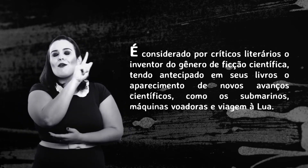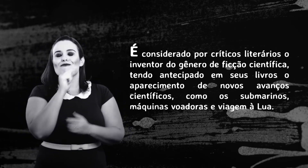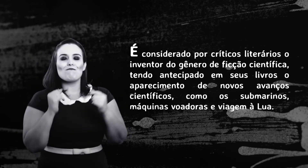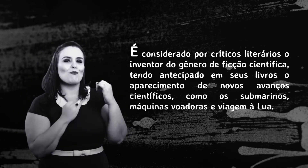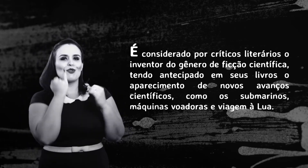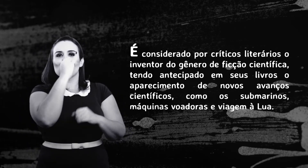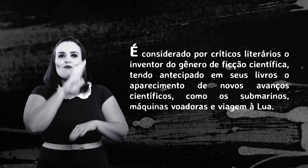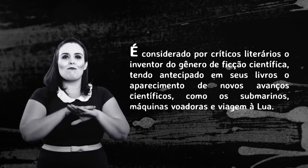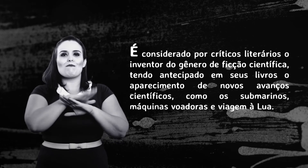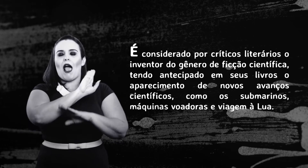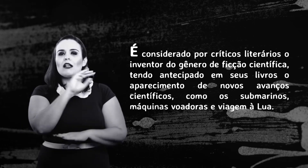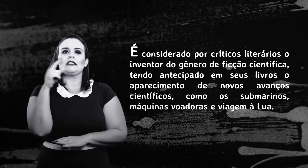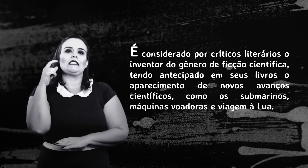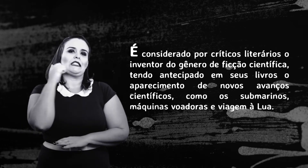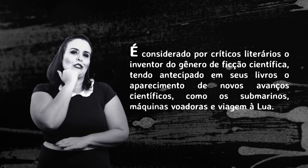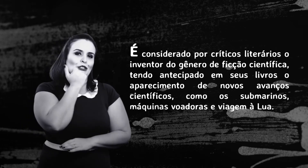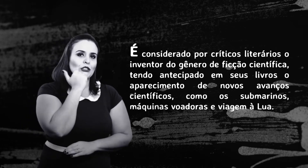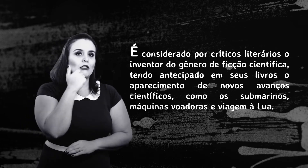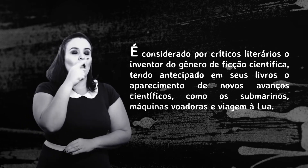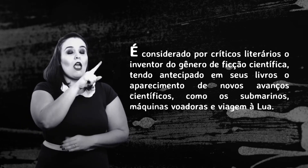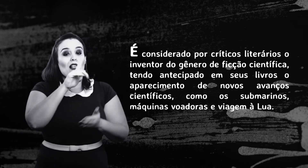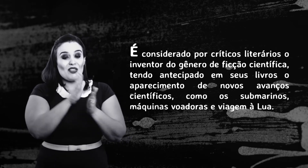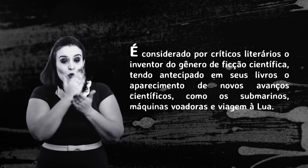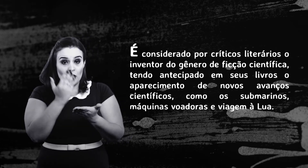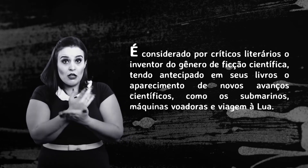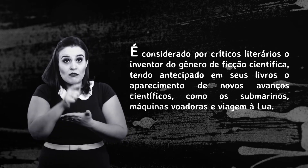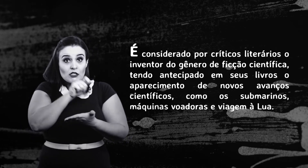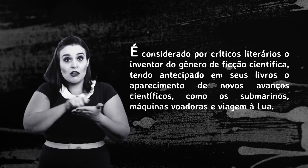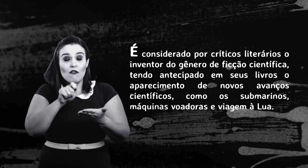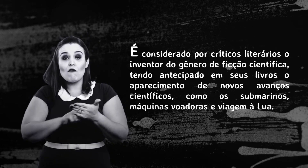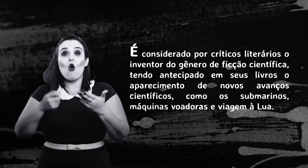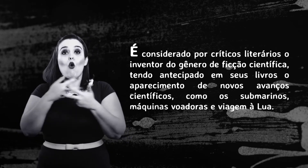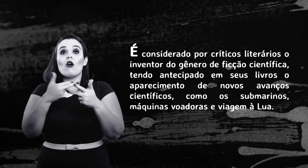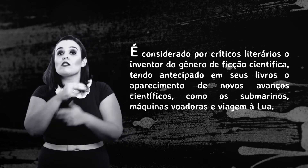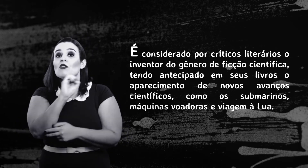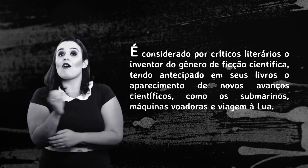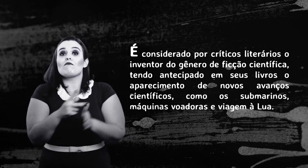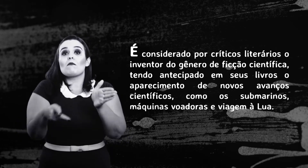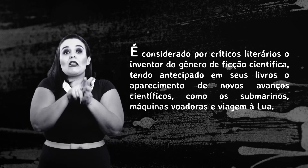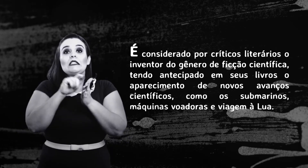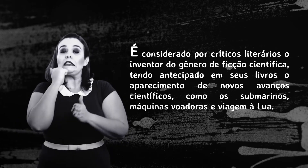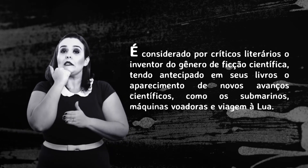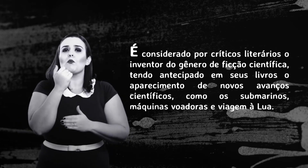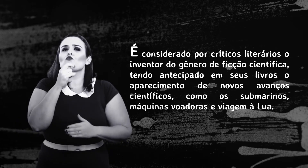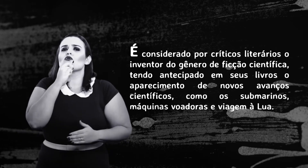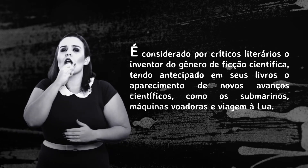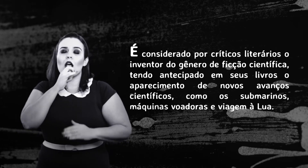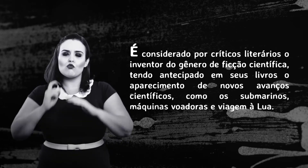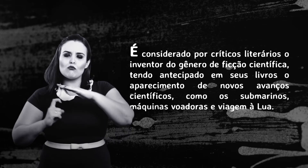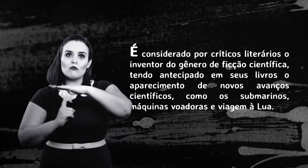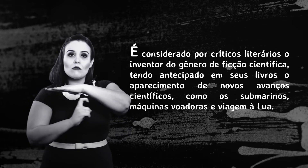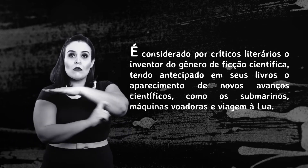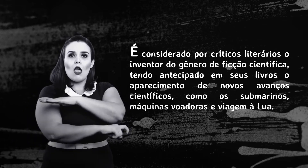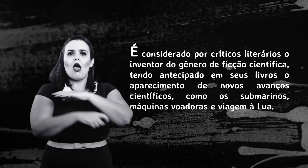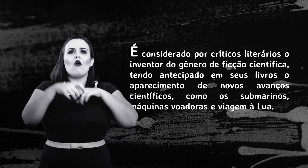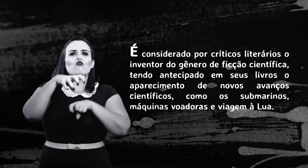em seus livros o aparecimento de novos avanços científicos, como submarinos, máquinas voadoras